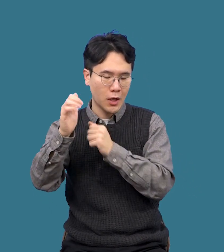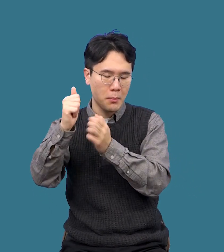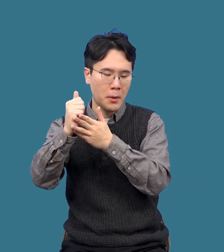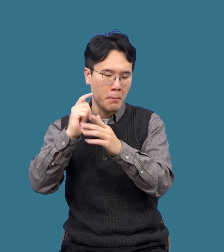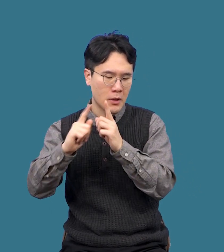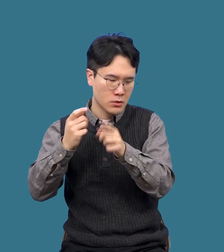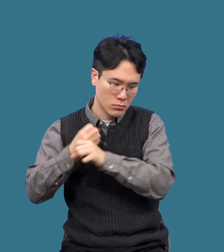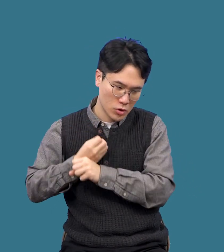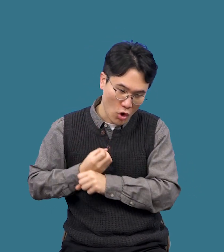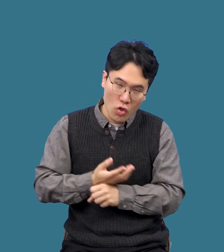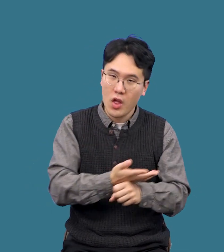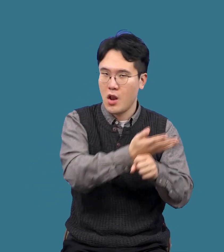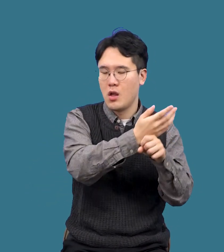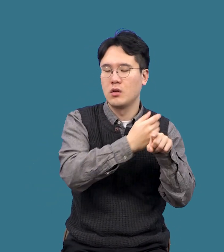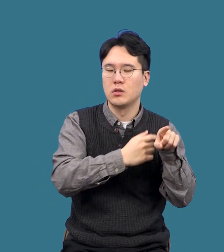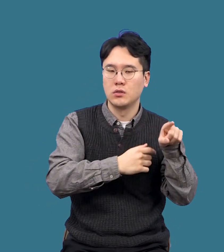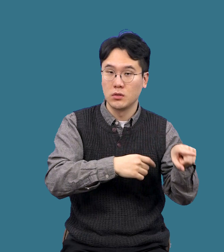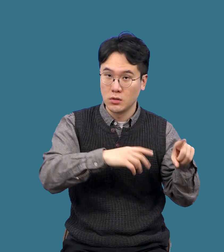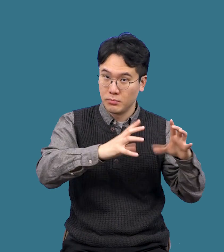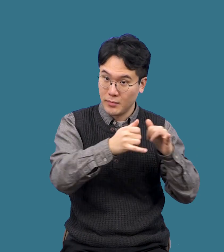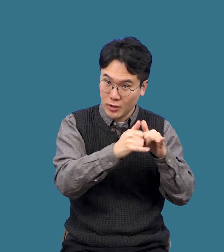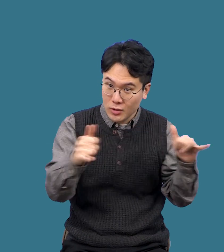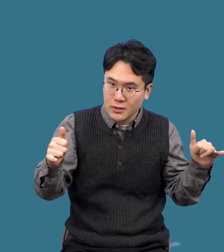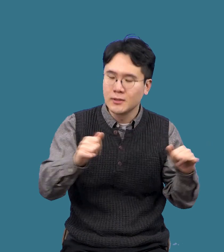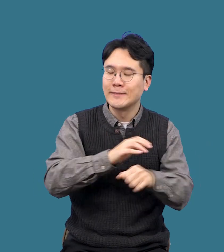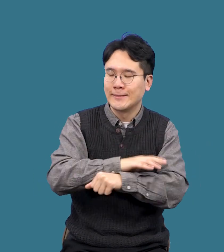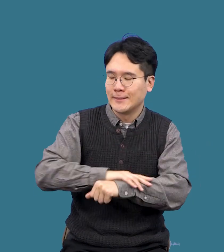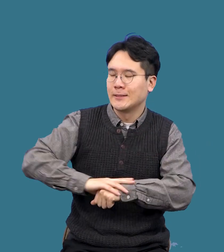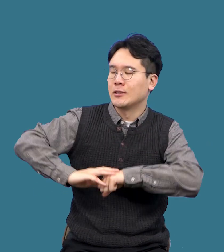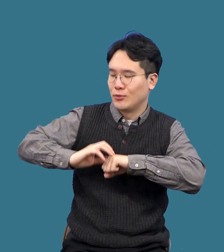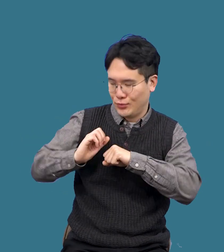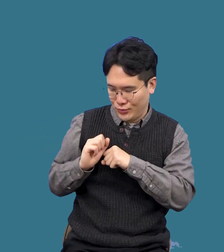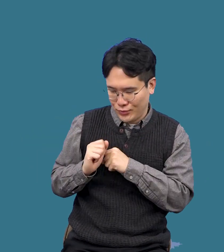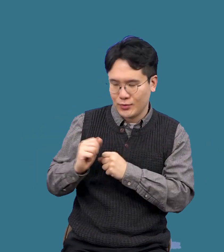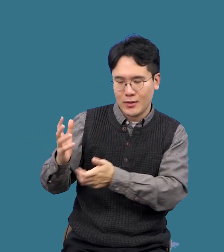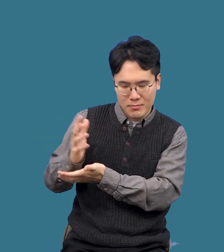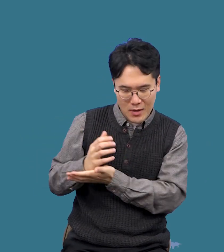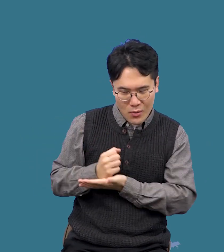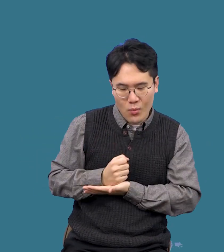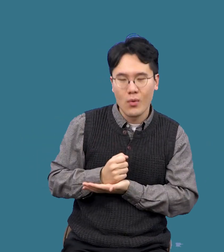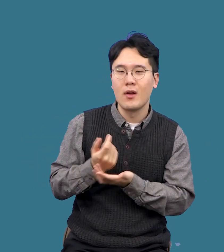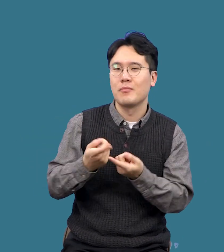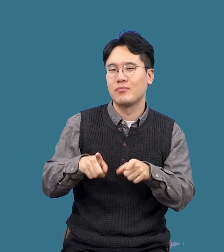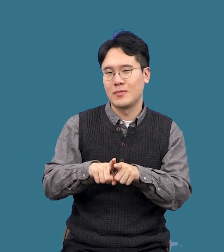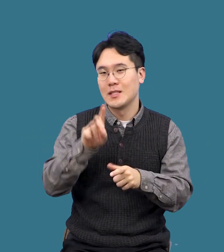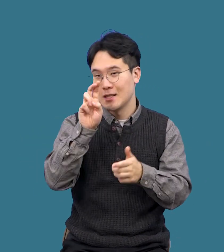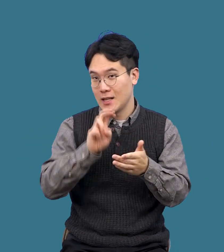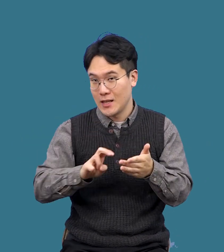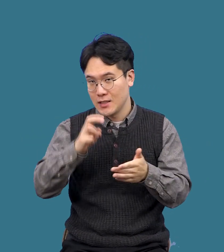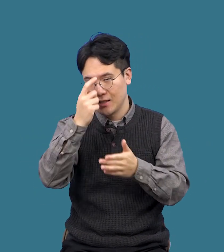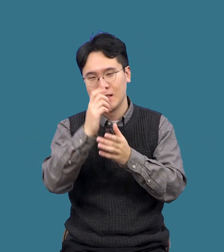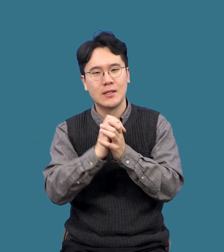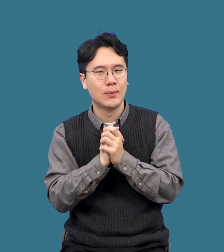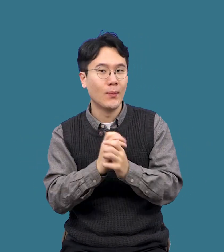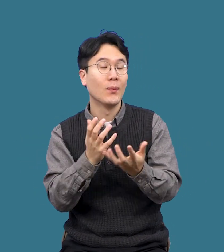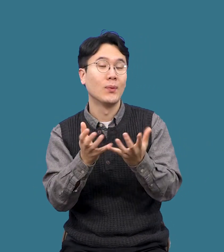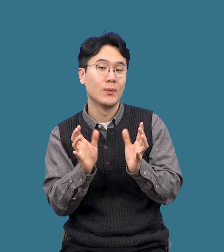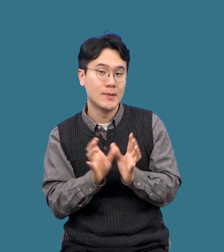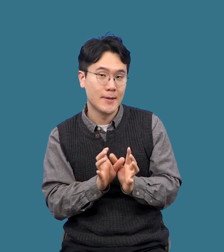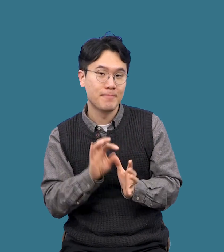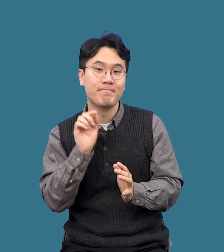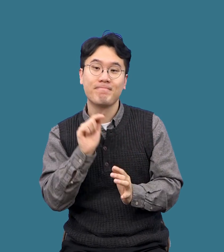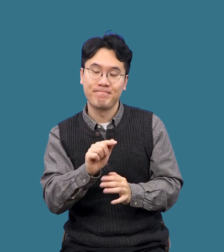백성들은 신실하게 이 말씀을 받고 함께 찬양하고 함께 기도하는 공동체, 그것이 바로